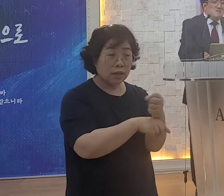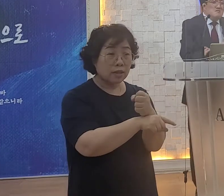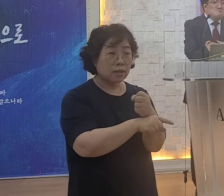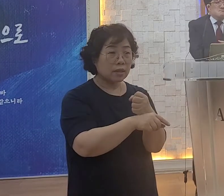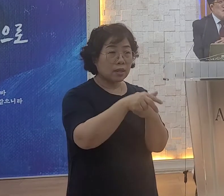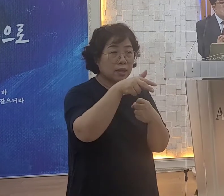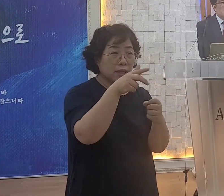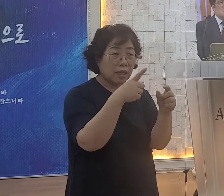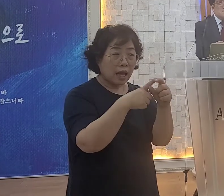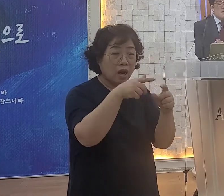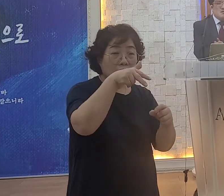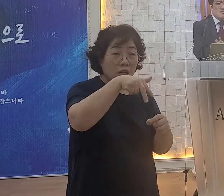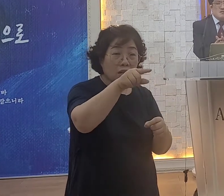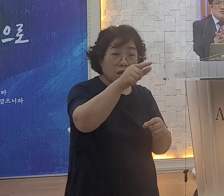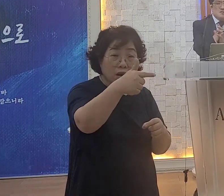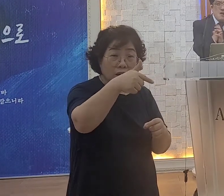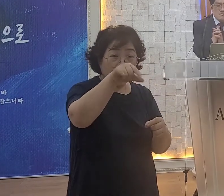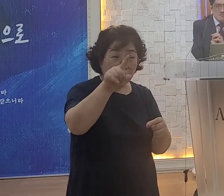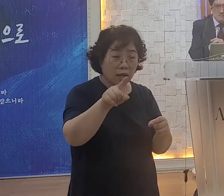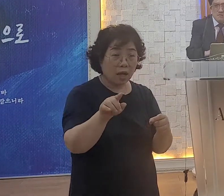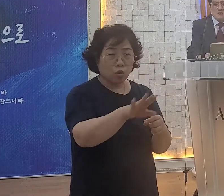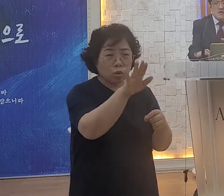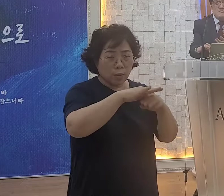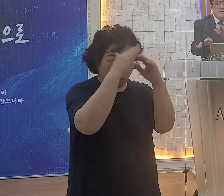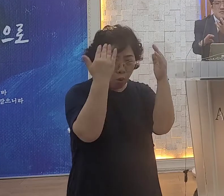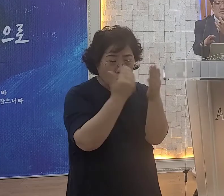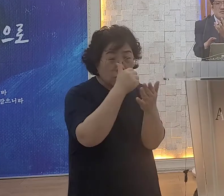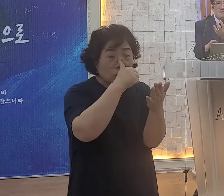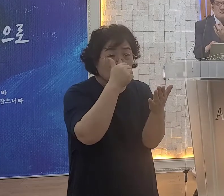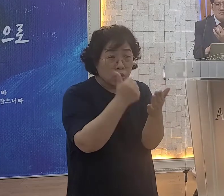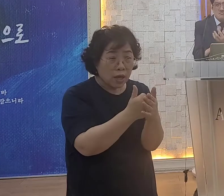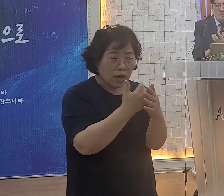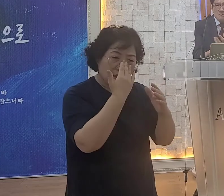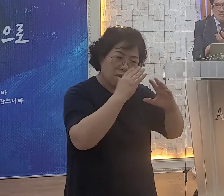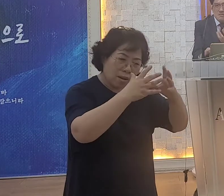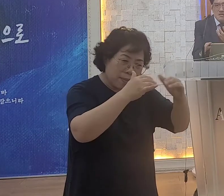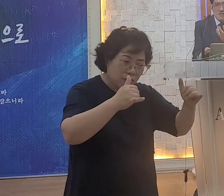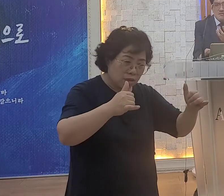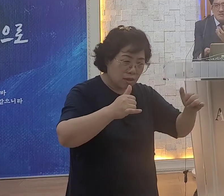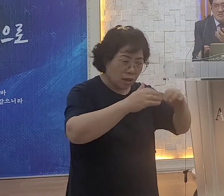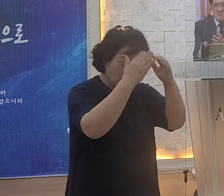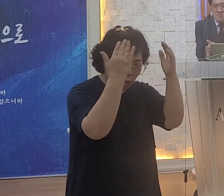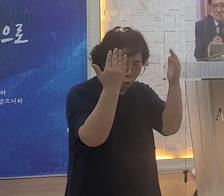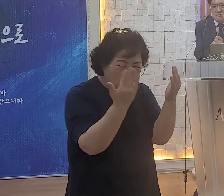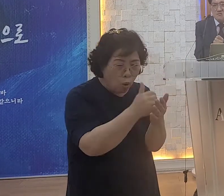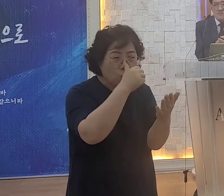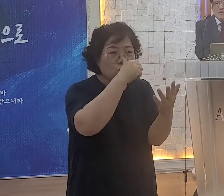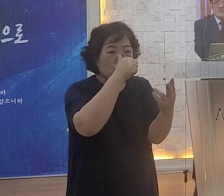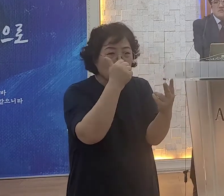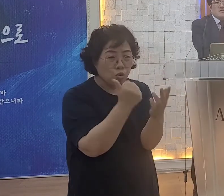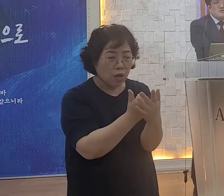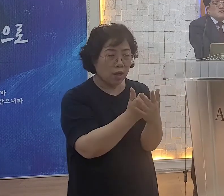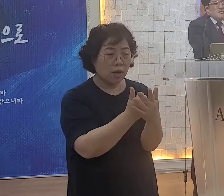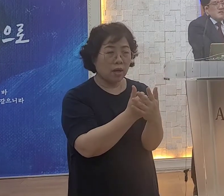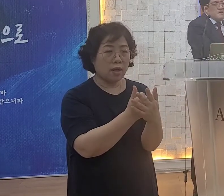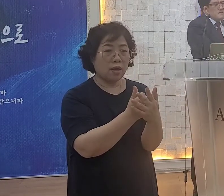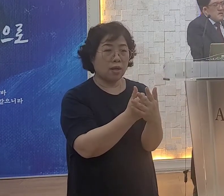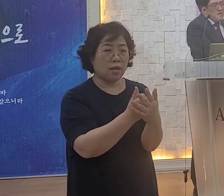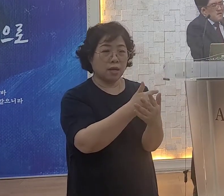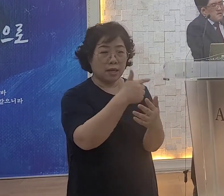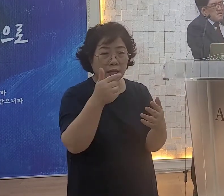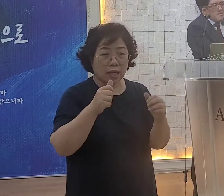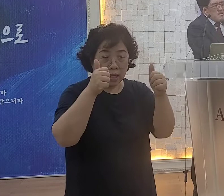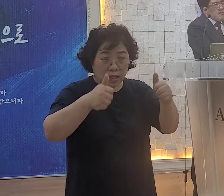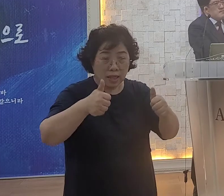그래서 우리의 모든 죄, 하여튼 이스라엘 백성들이 지고 있던 지었던 모든 죄를 대제사장이